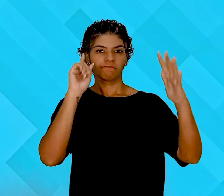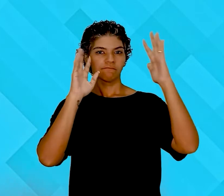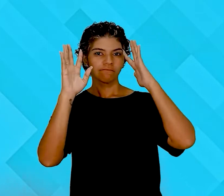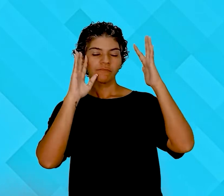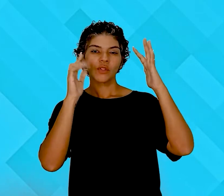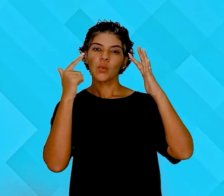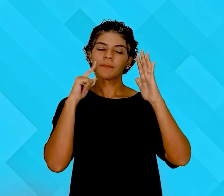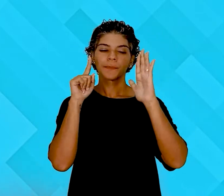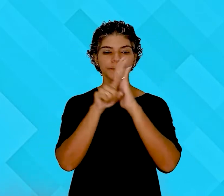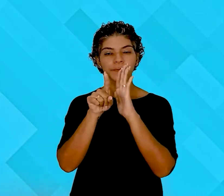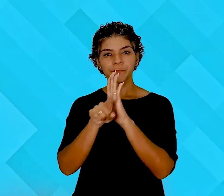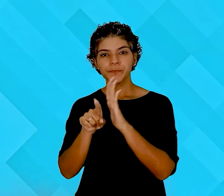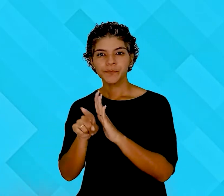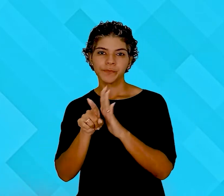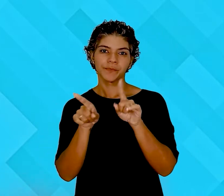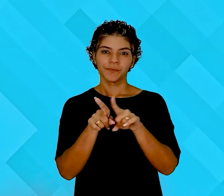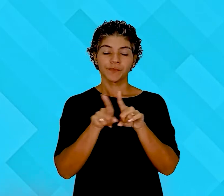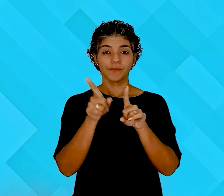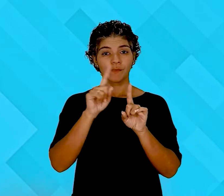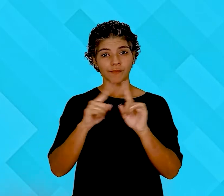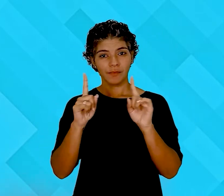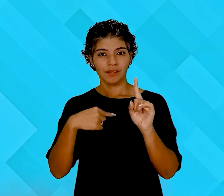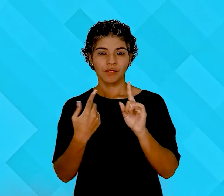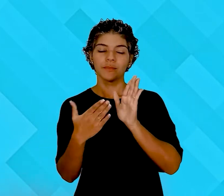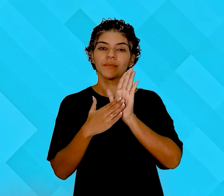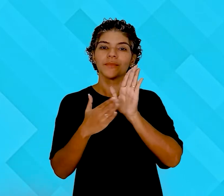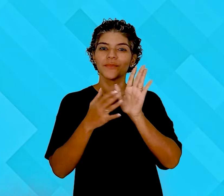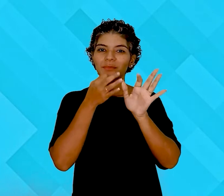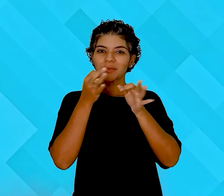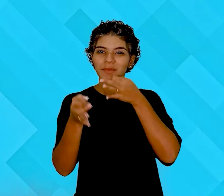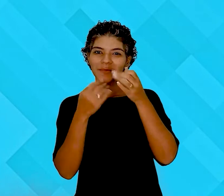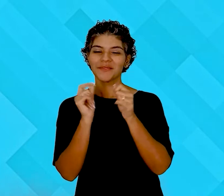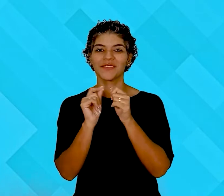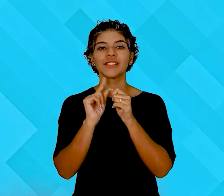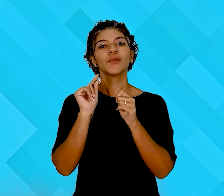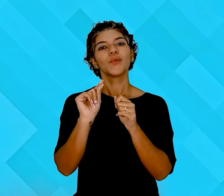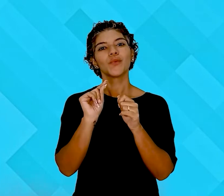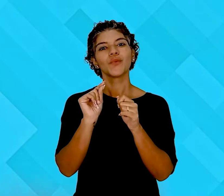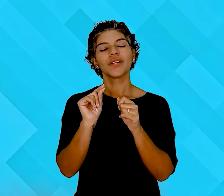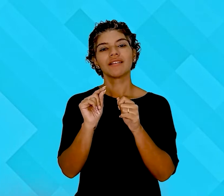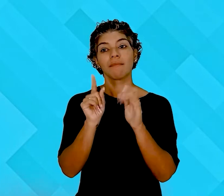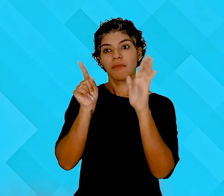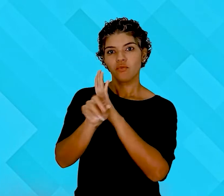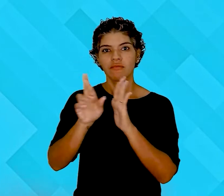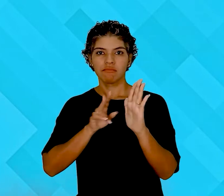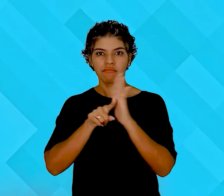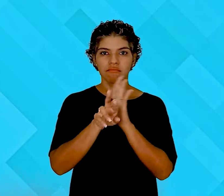de respostas um pouco mais rápidas, mas sabe que isso, dependendo da temática, não é tão possível, né? Porque nem tudo dá para ser respondido de forma